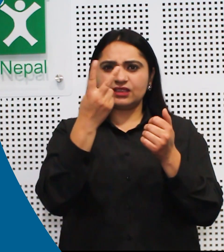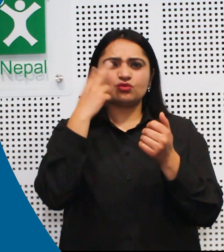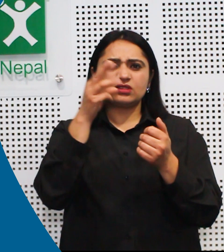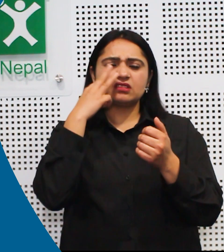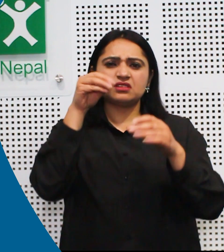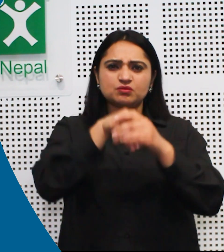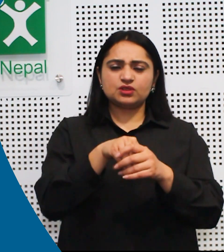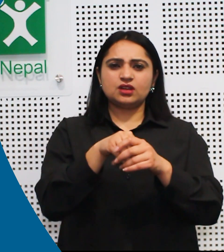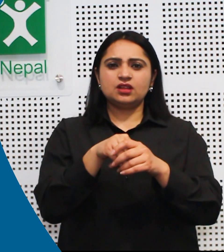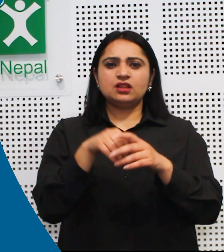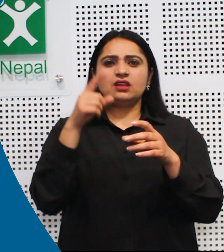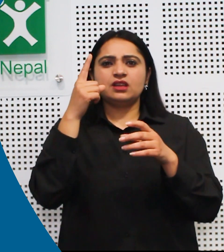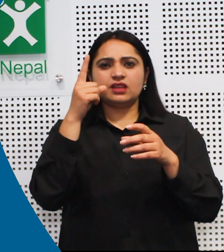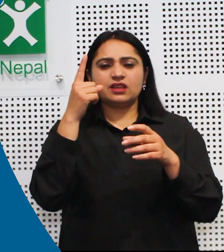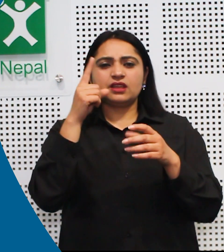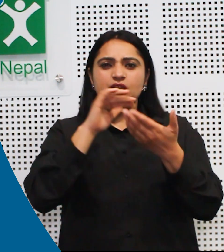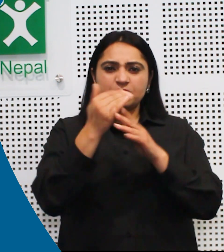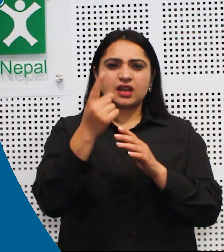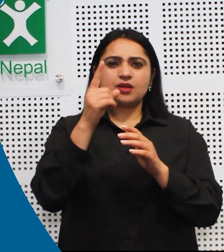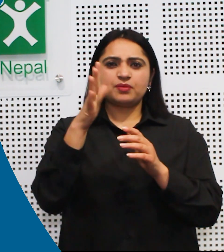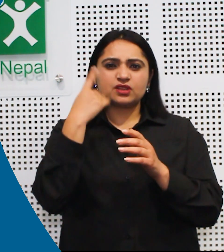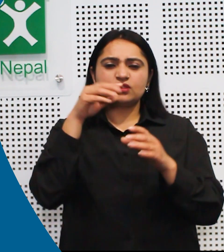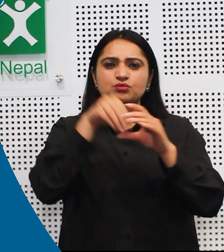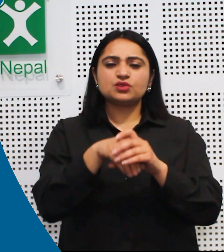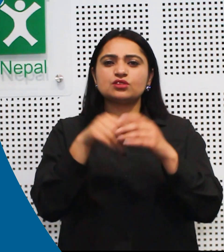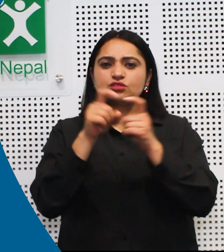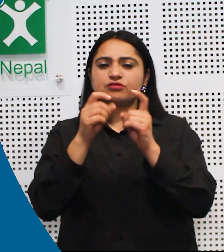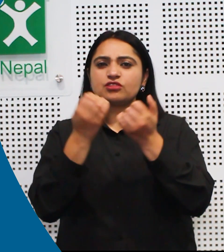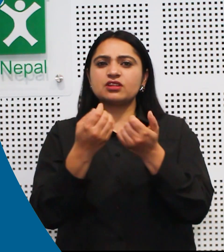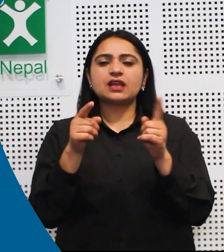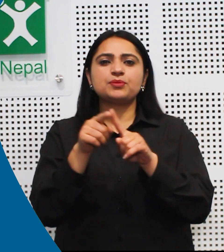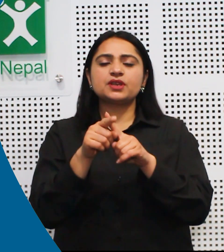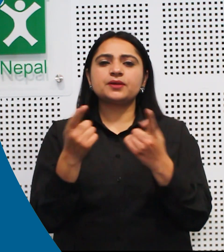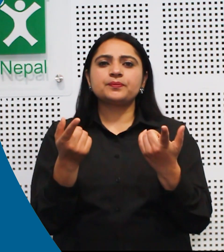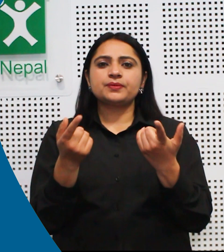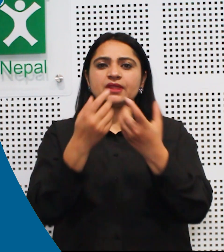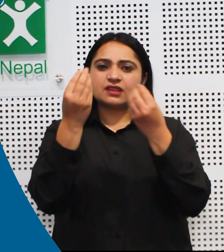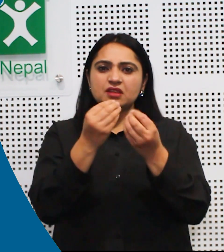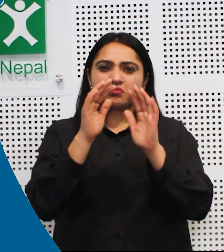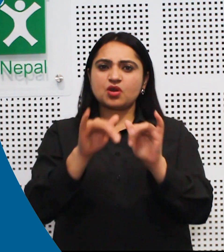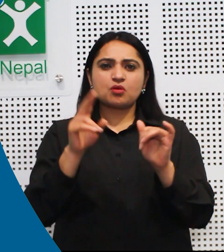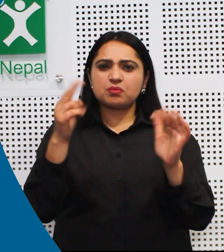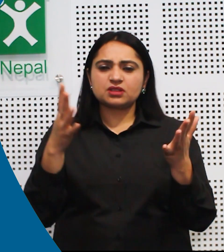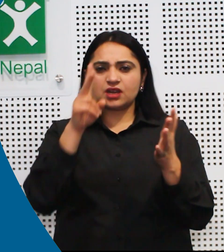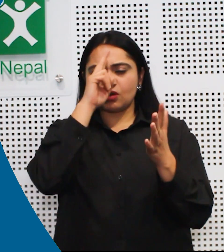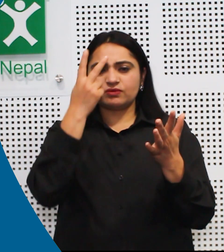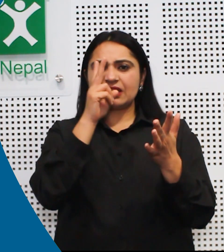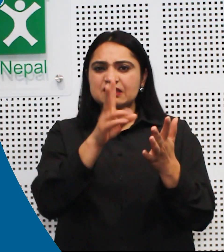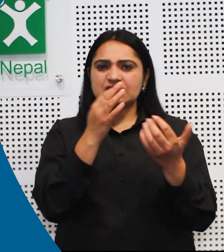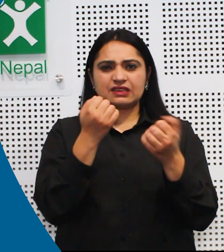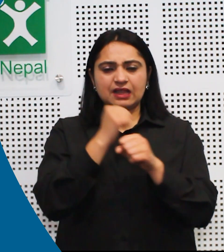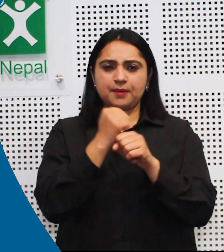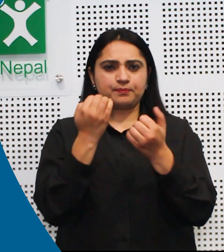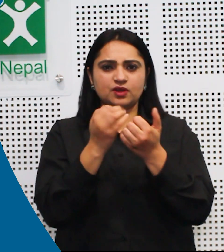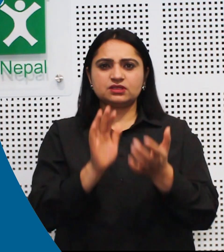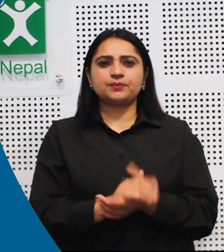3 दिन अथवा 1 महिना 15 दिन 20 दिन भित्रमा छलफल गर्दाखेरि पनि केही फरक पर्दैन अथवा त्यसले काम गर्छ?